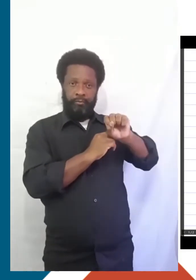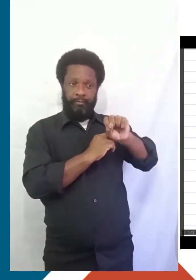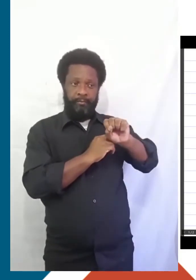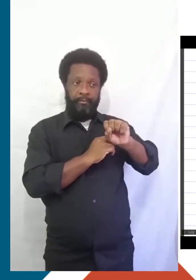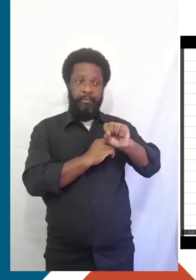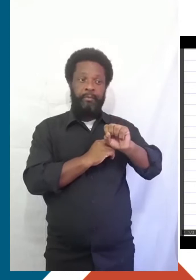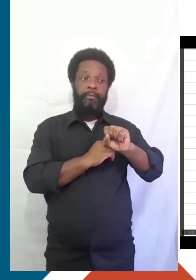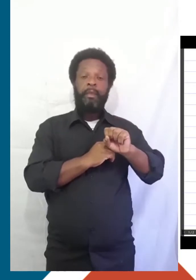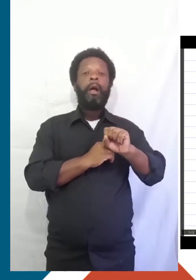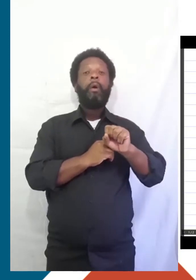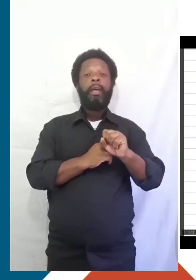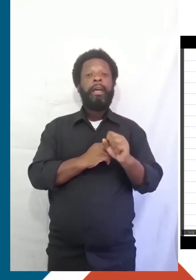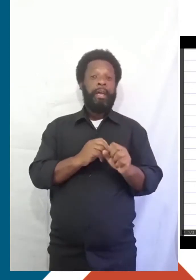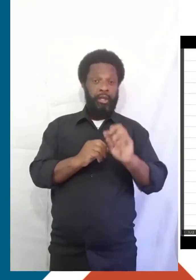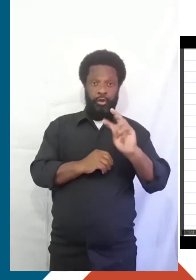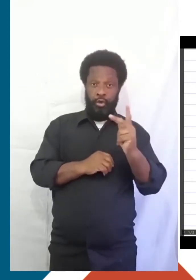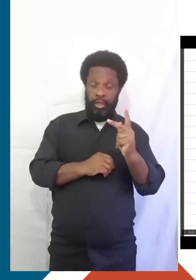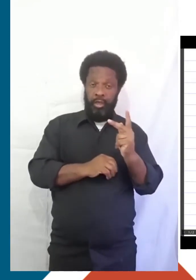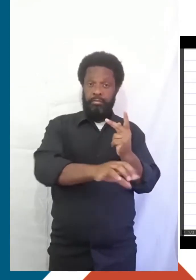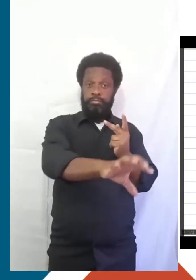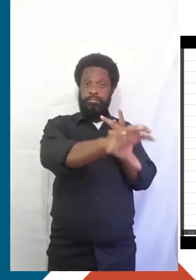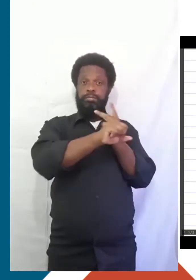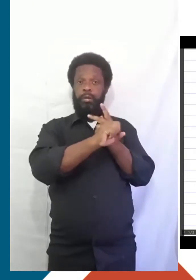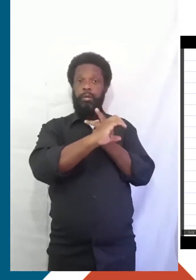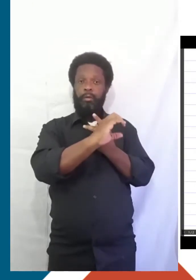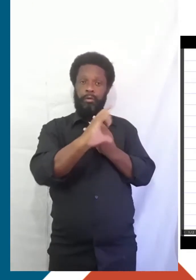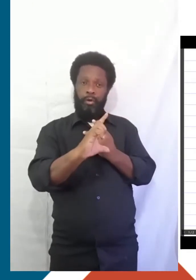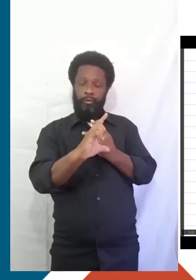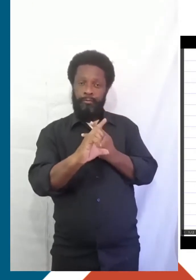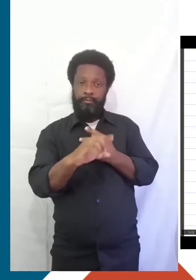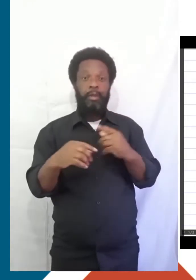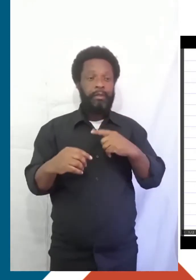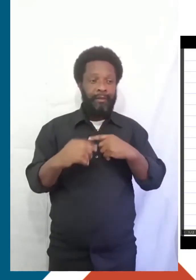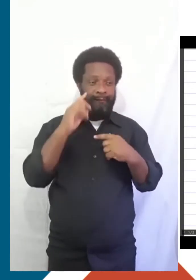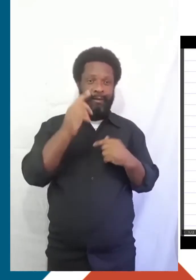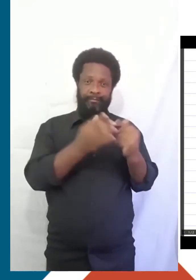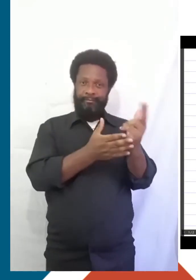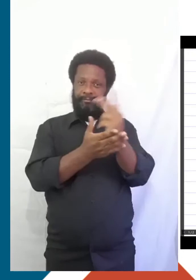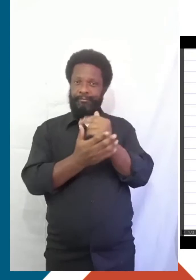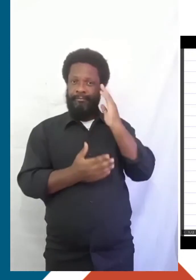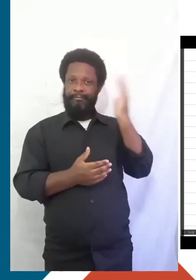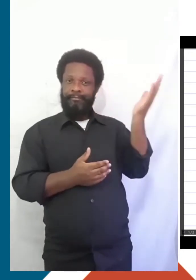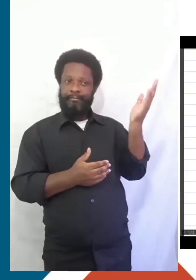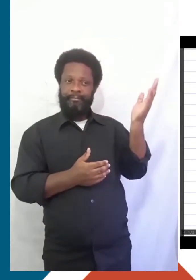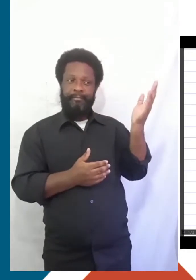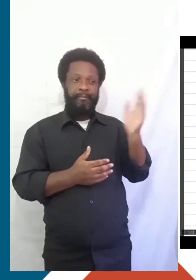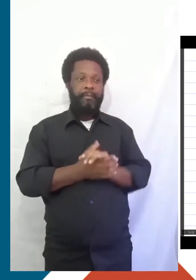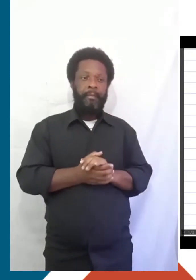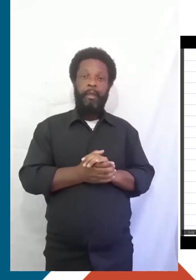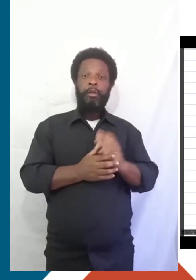hidrogênio. O hidrogênio aqui vai atrair um cloro. Então, eu tenho essa configuração